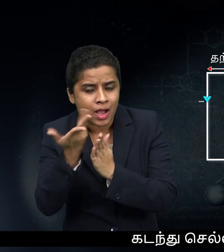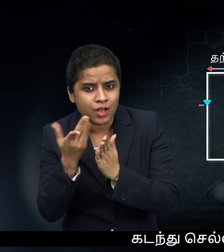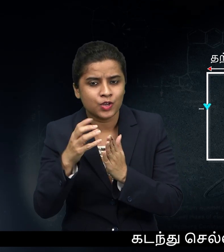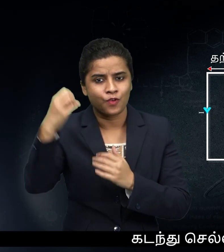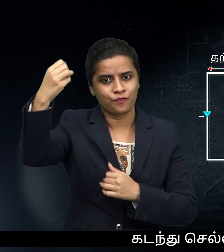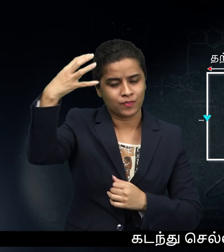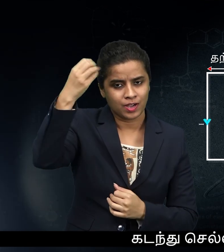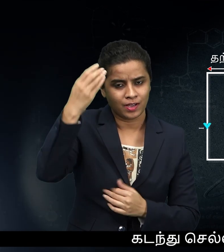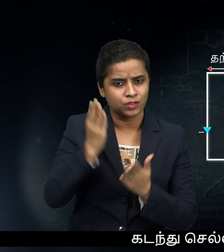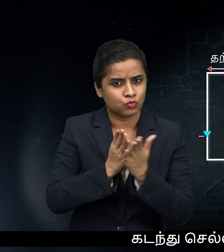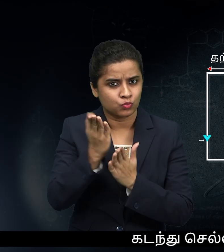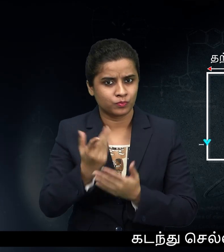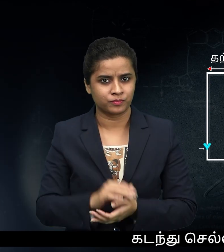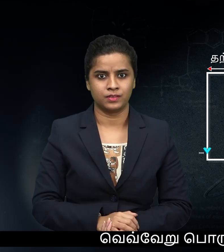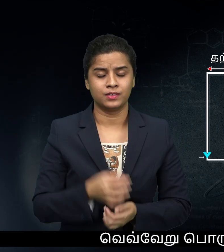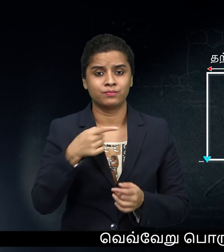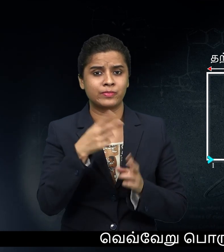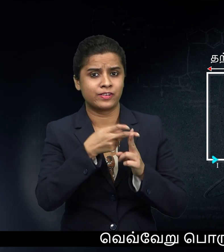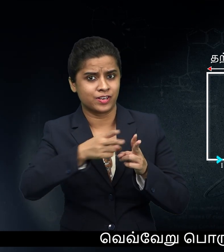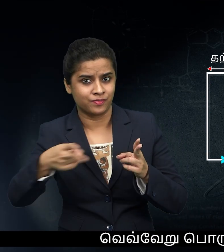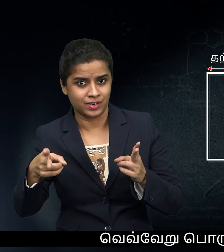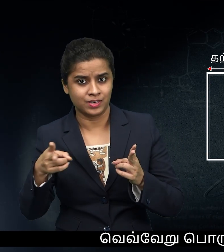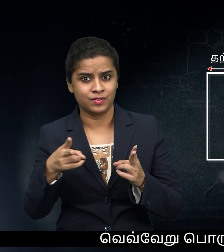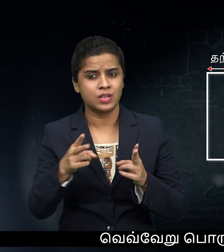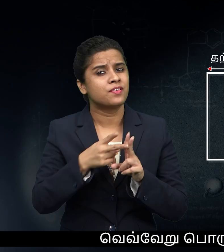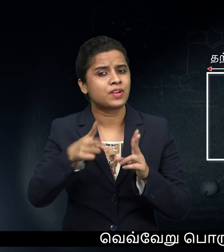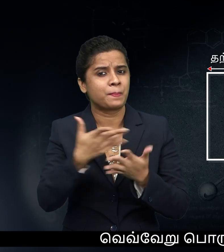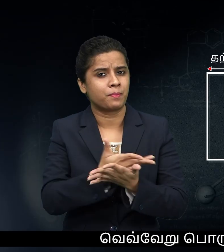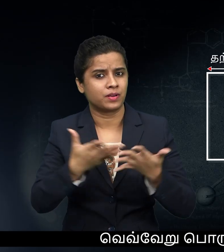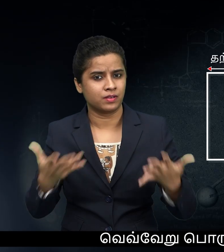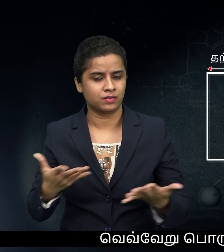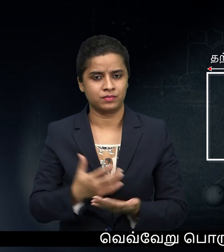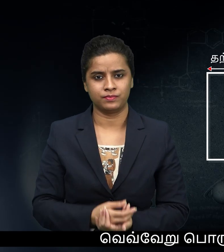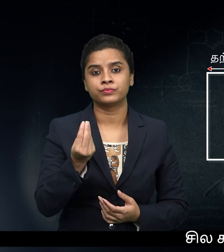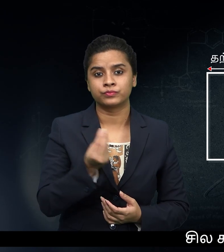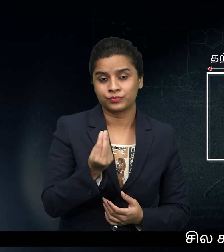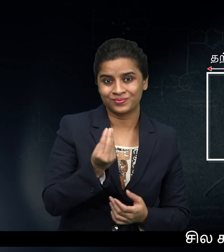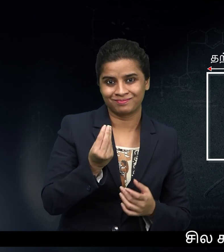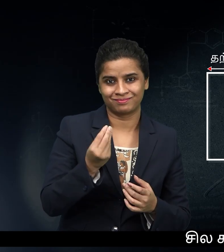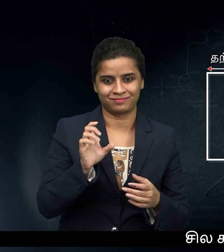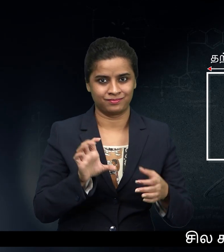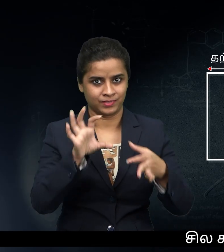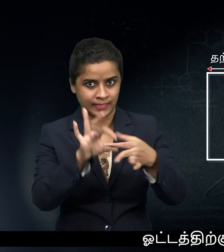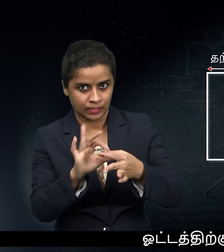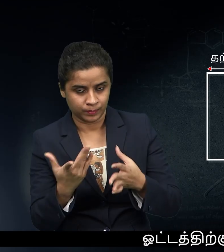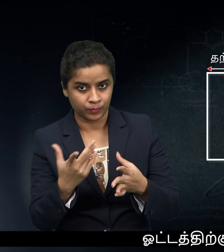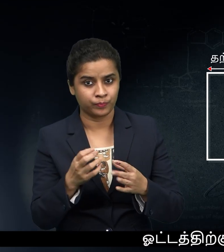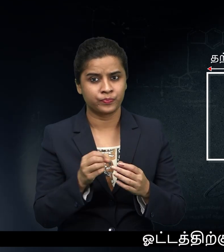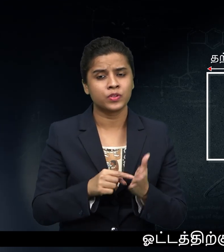அதன் பண்பு. வெவ்வேறு பொருட்களுக்கு இது வேறுபட்டது. சில கூறுகள் மின்சார ஓட்டத்திற்கு